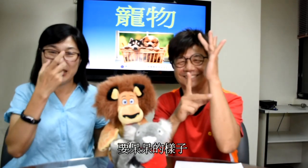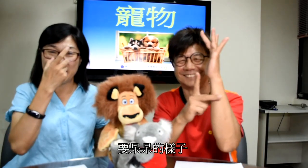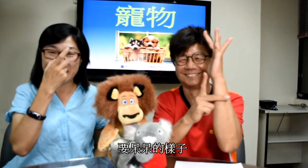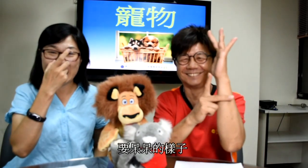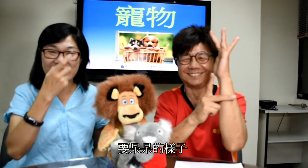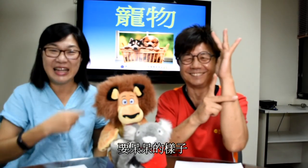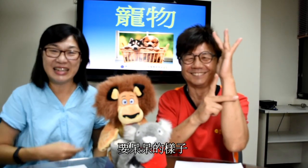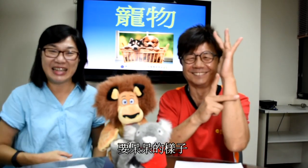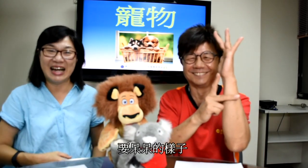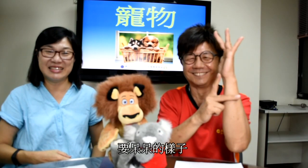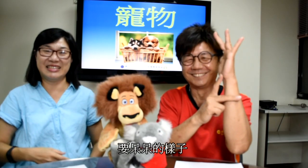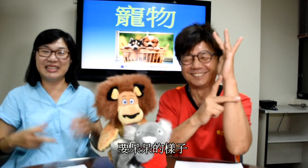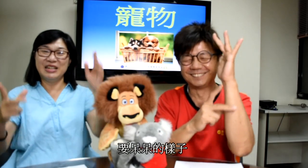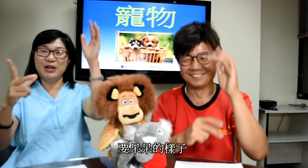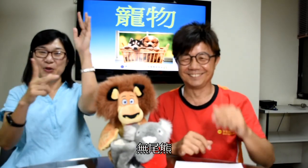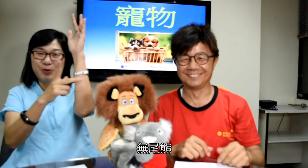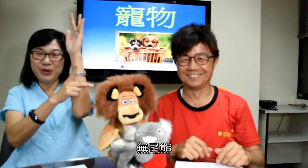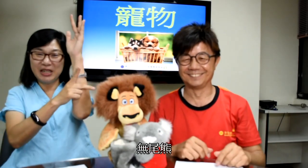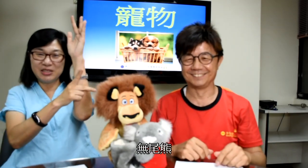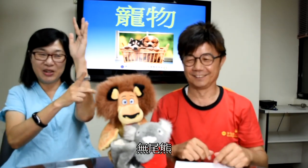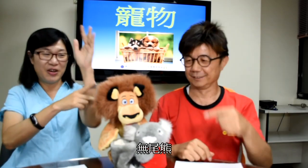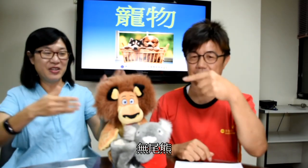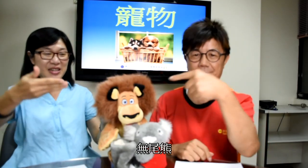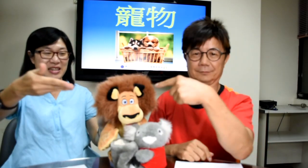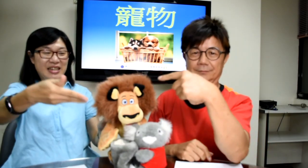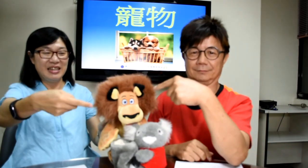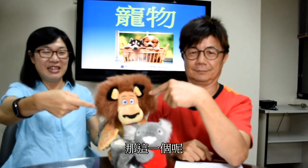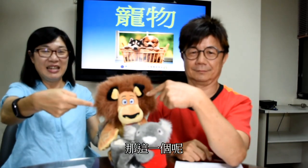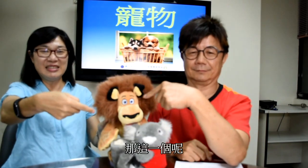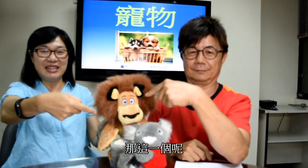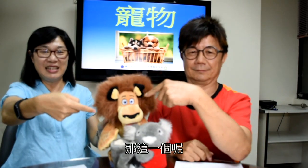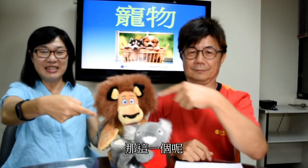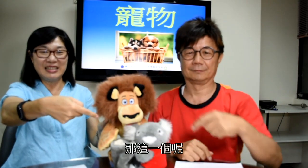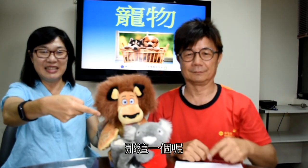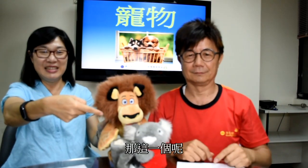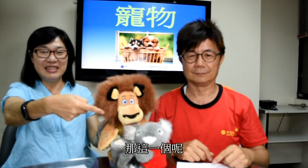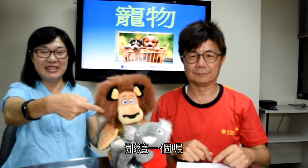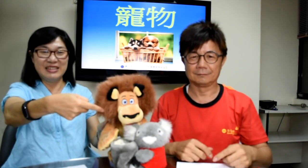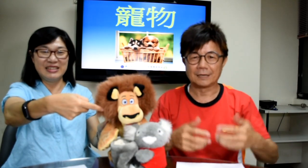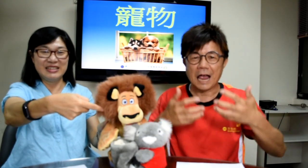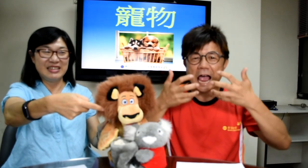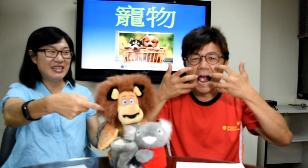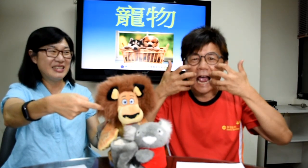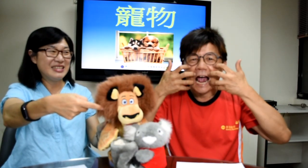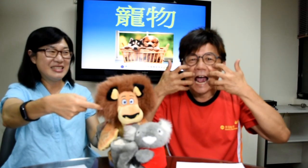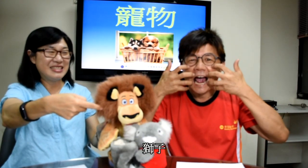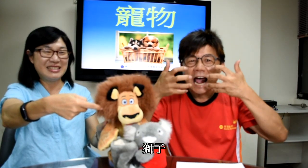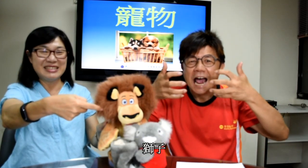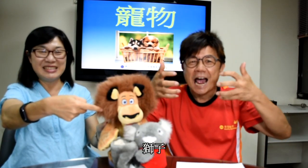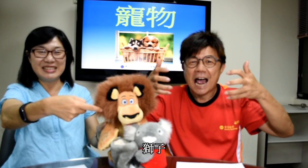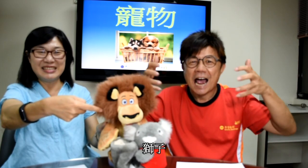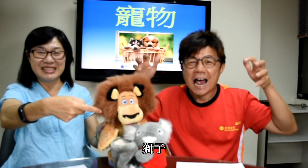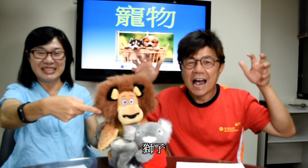要呆呆的样子，无尾熊。那这一个呢？狮子，